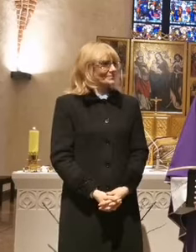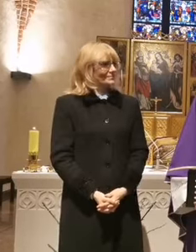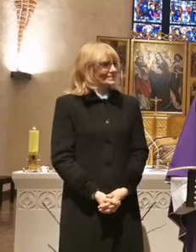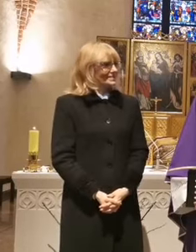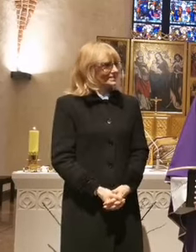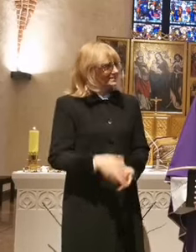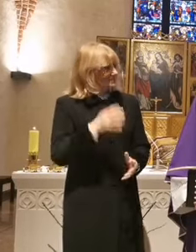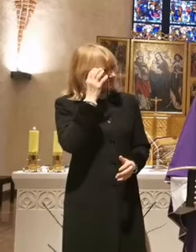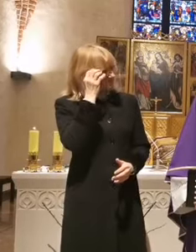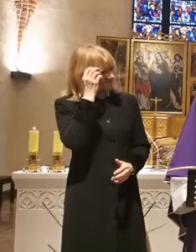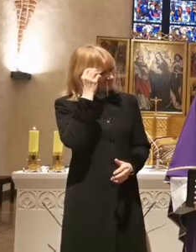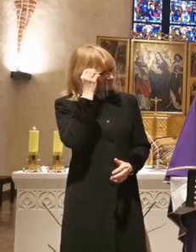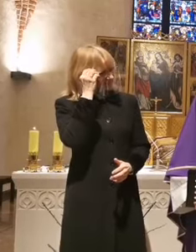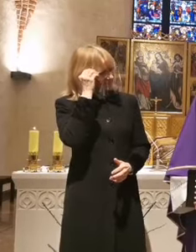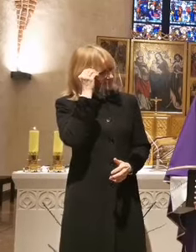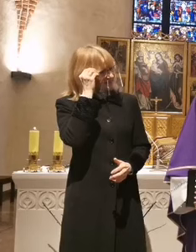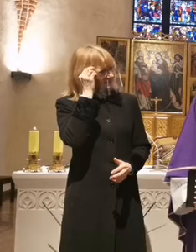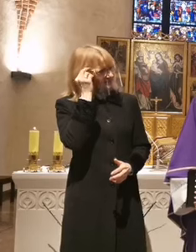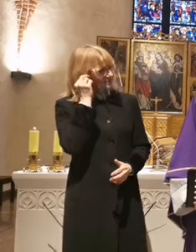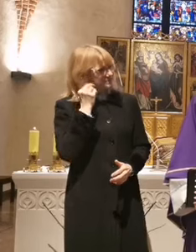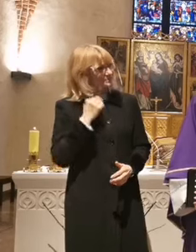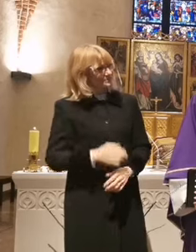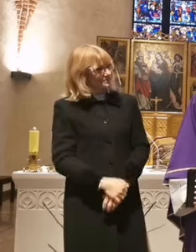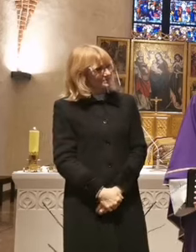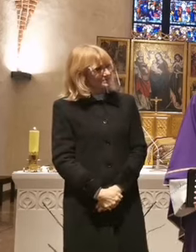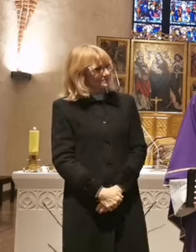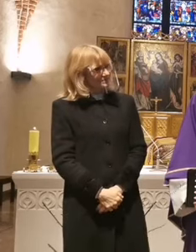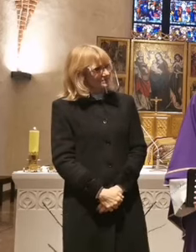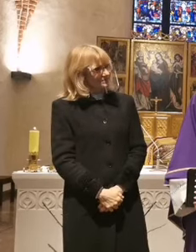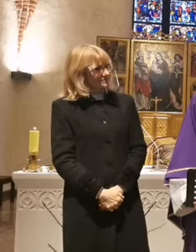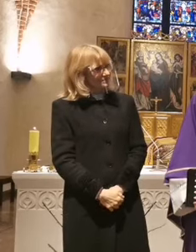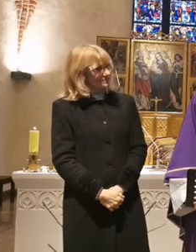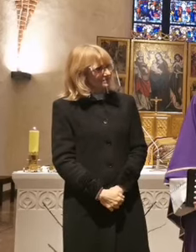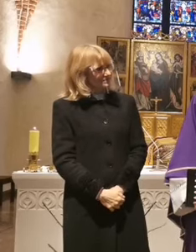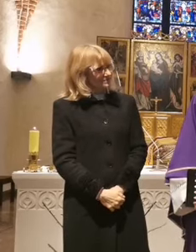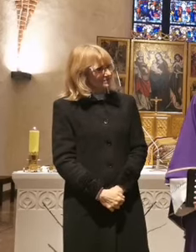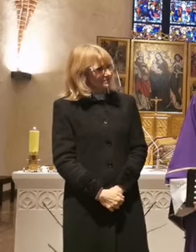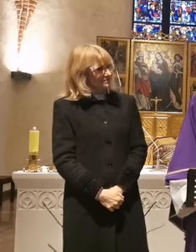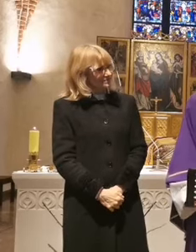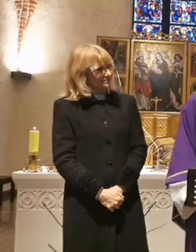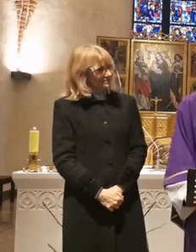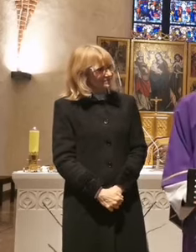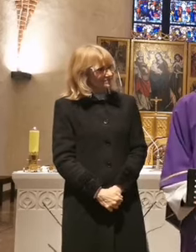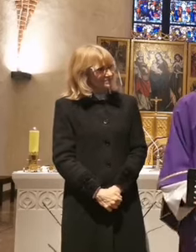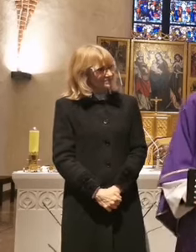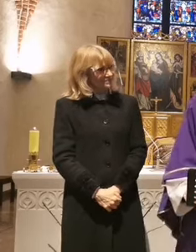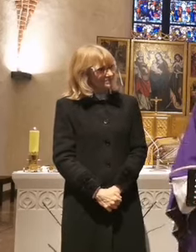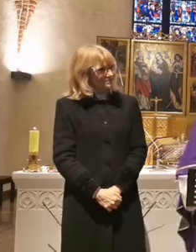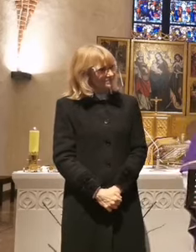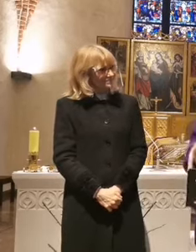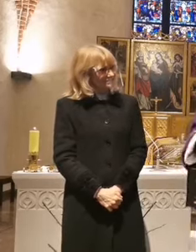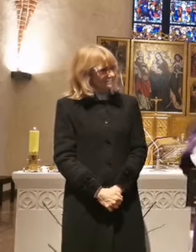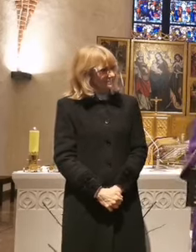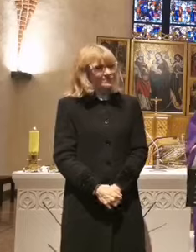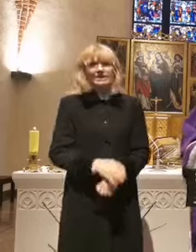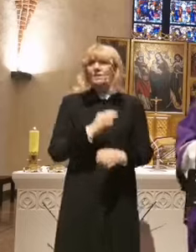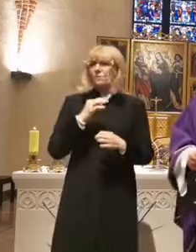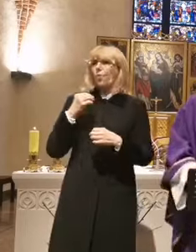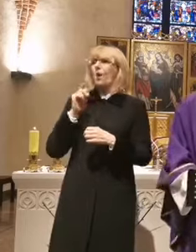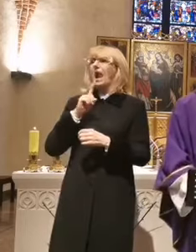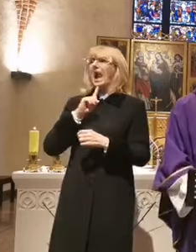Ci sono homilia. E adesso foto India. Okay, teraz była